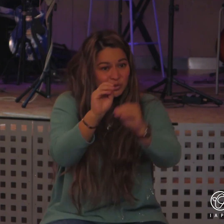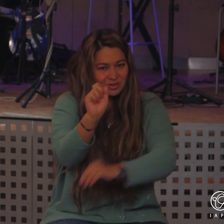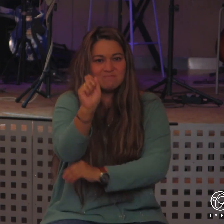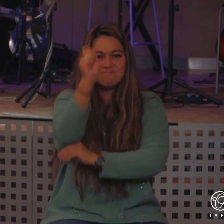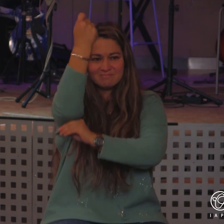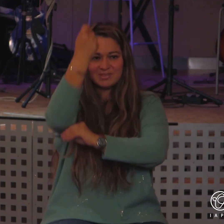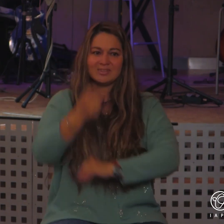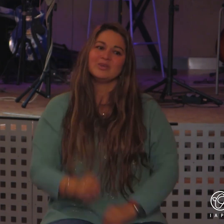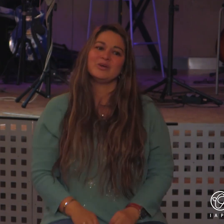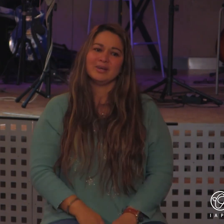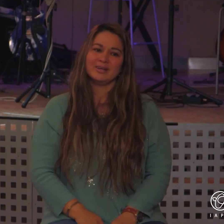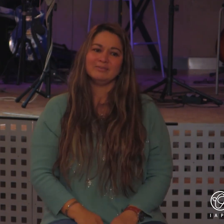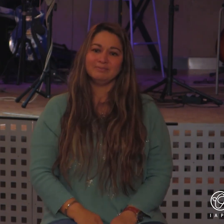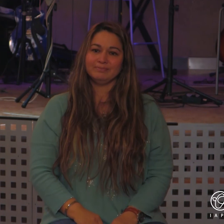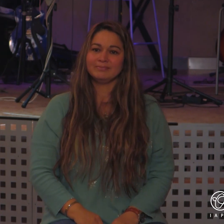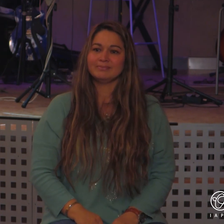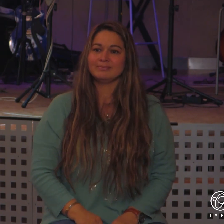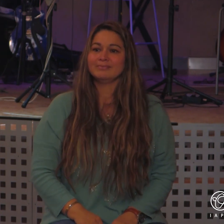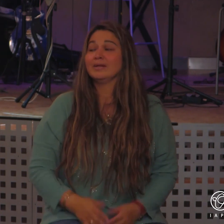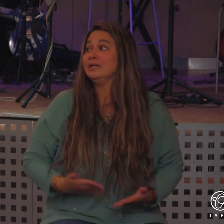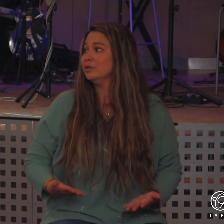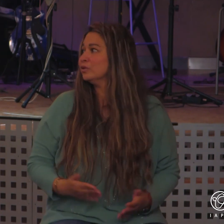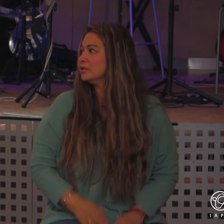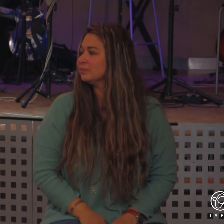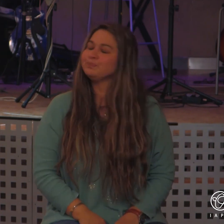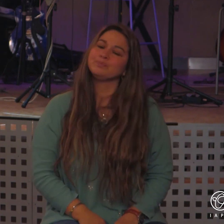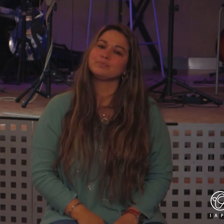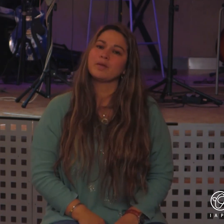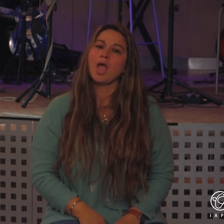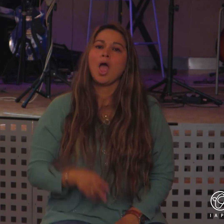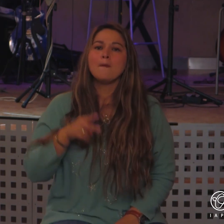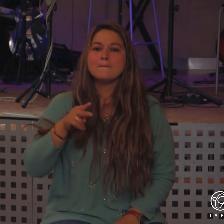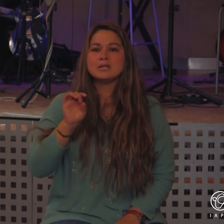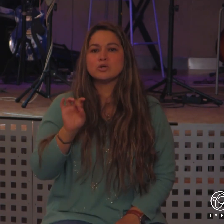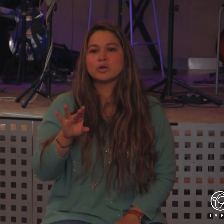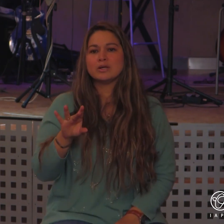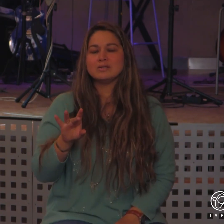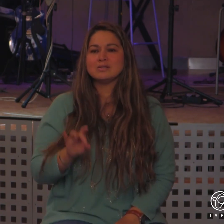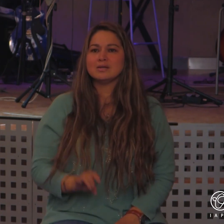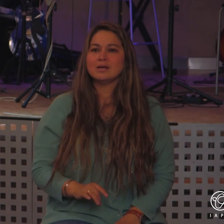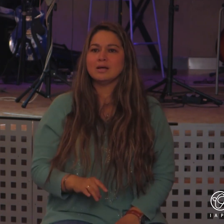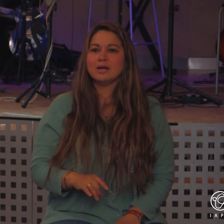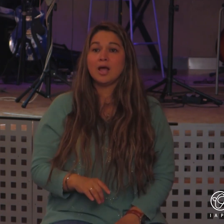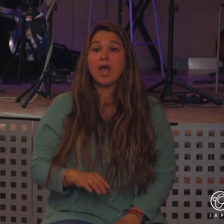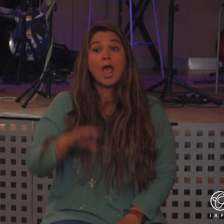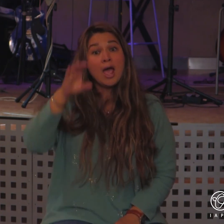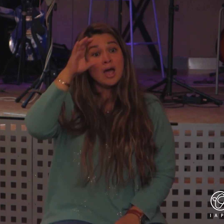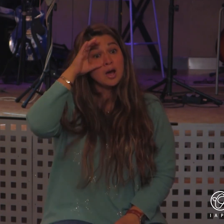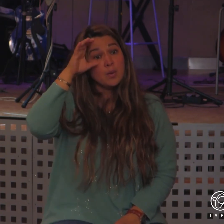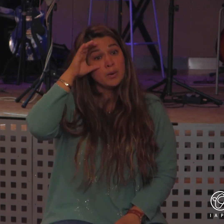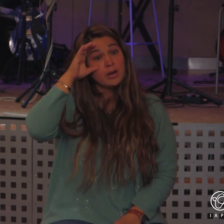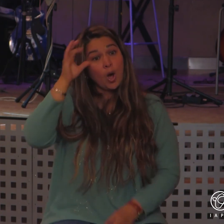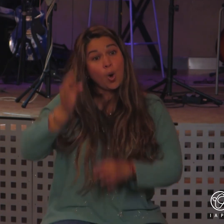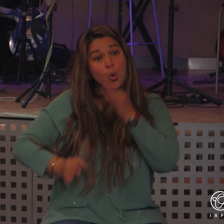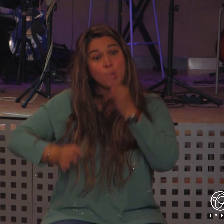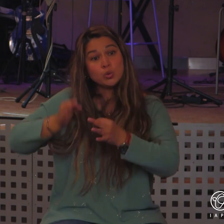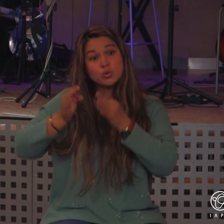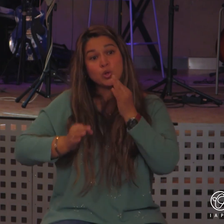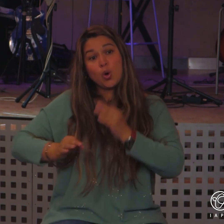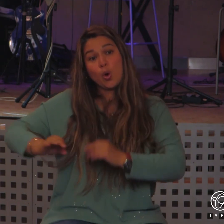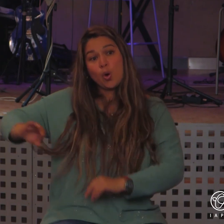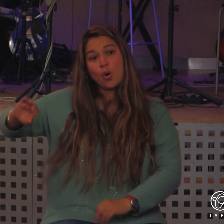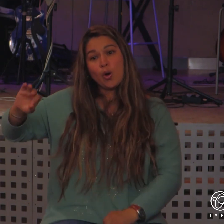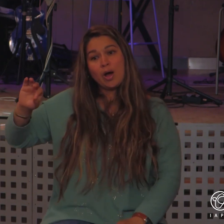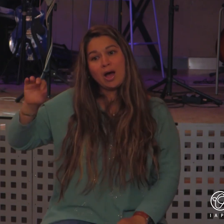De tal manera que, y termino, verso 15, Samuel juzgó a Israel todo el tiempo